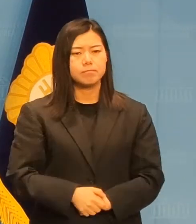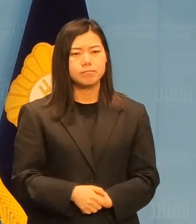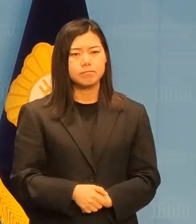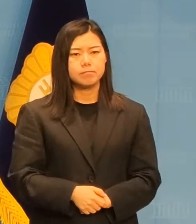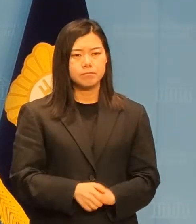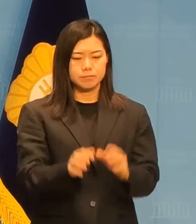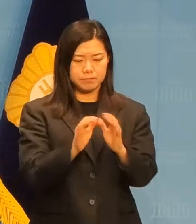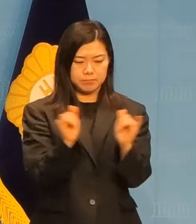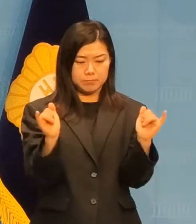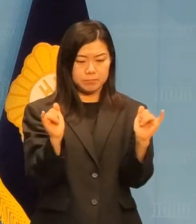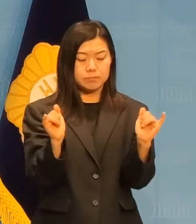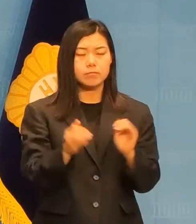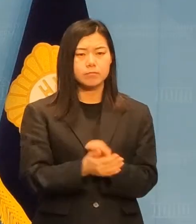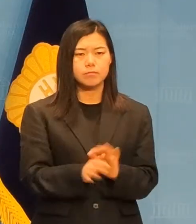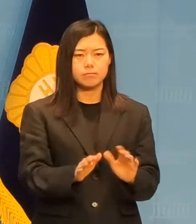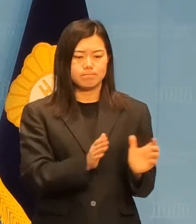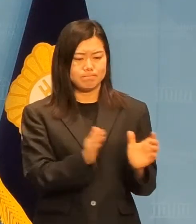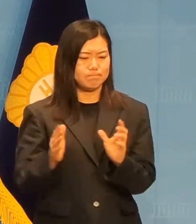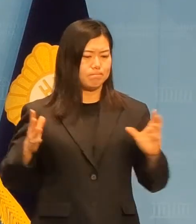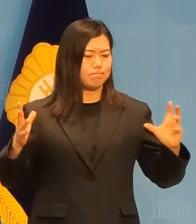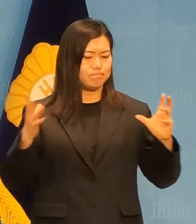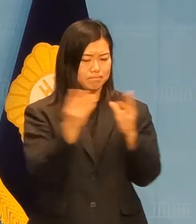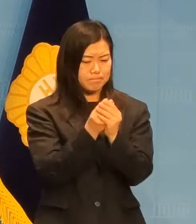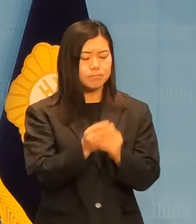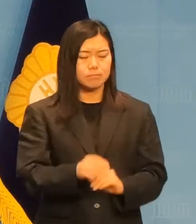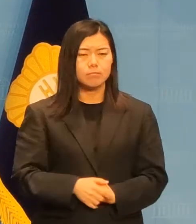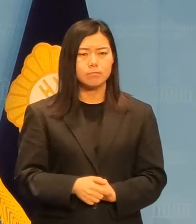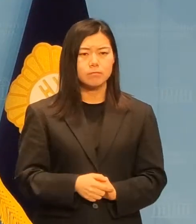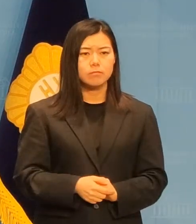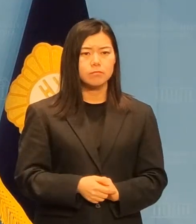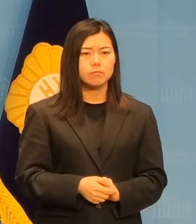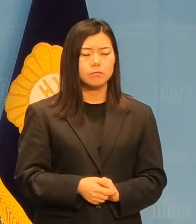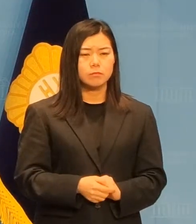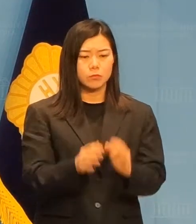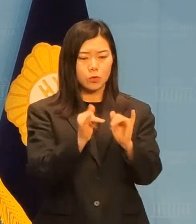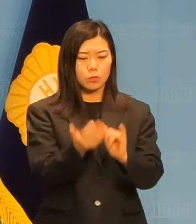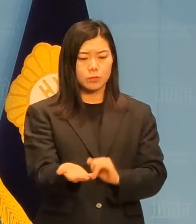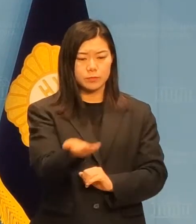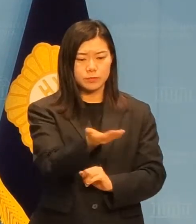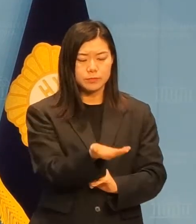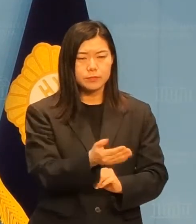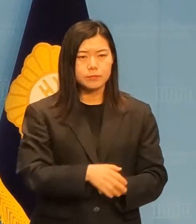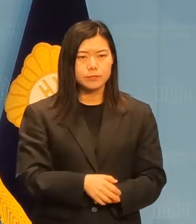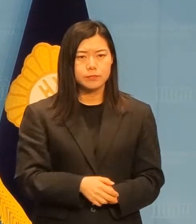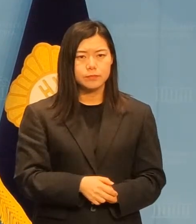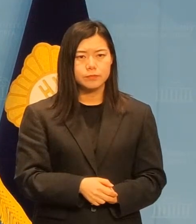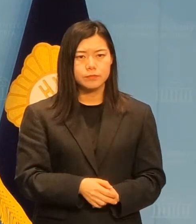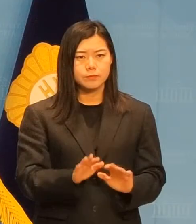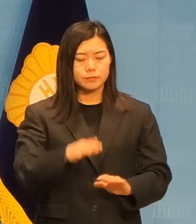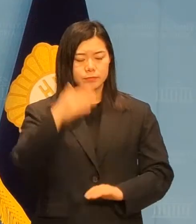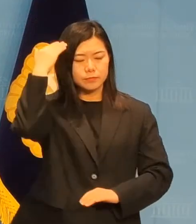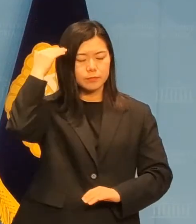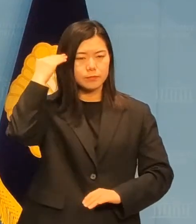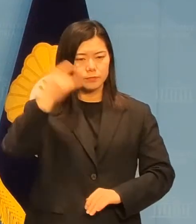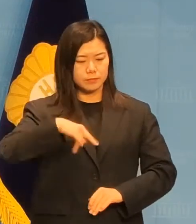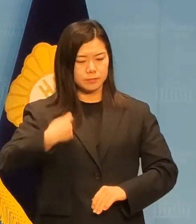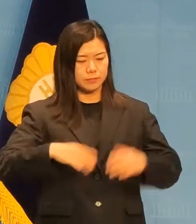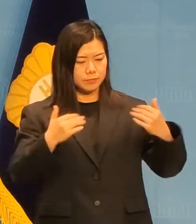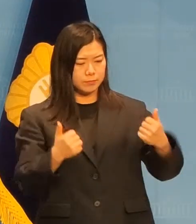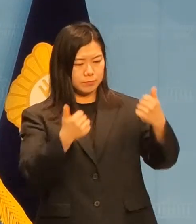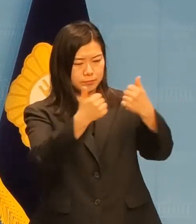국민은 이미 준비되어 있습니다. 국민 여러분, 이번 한중